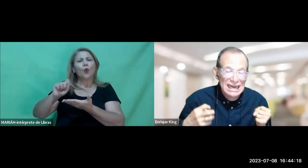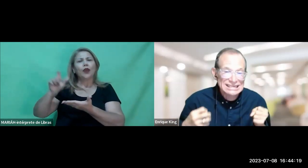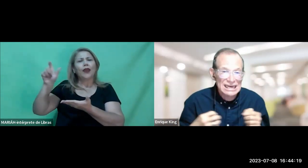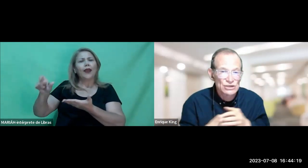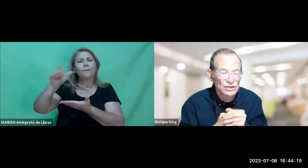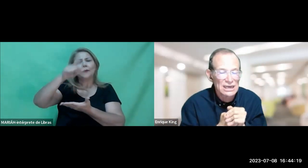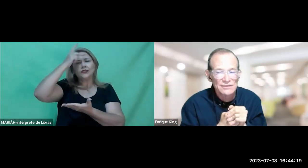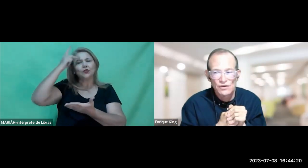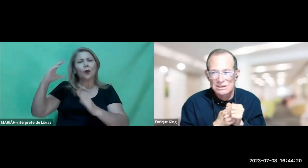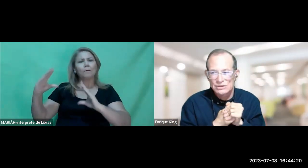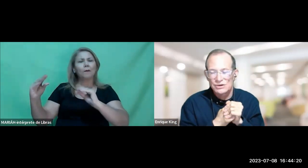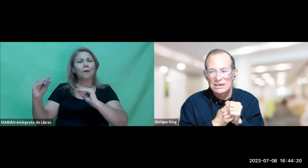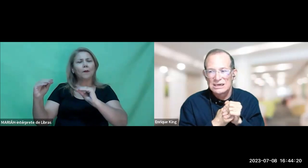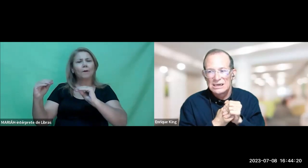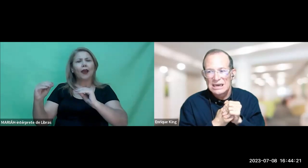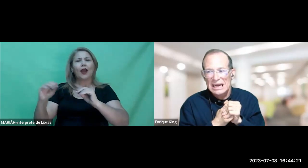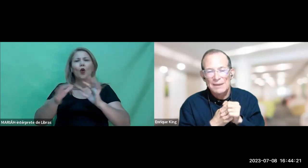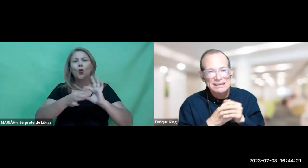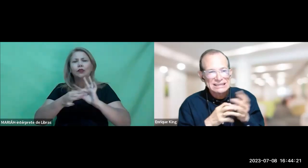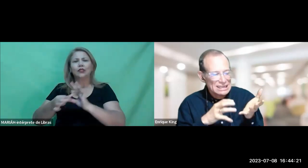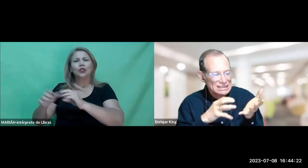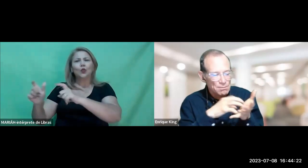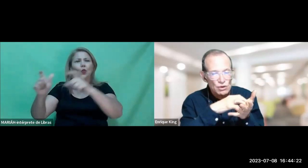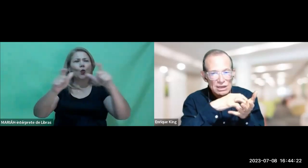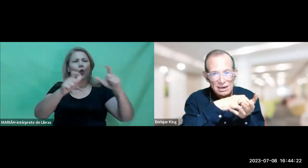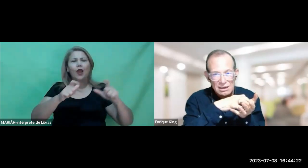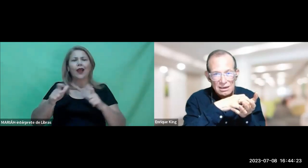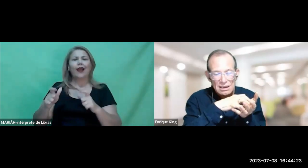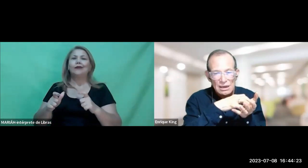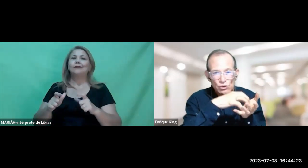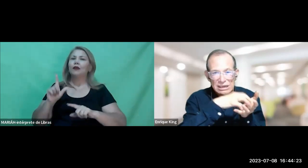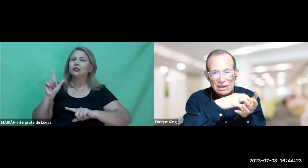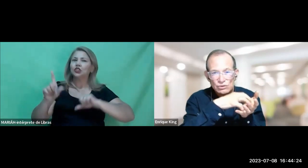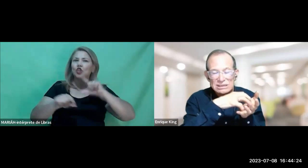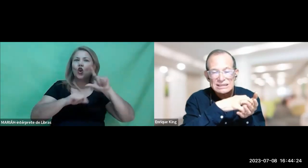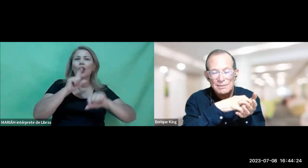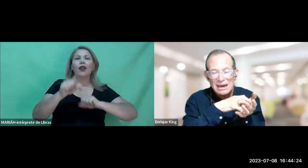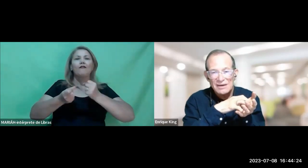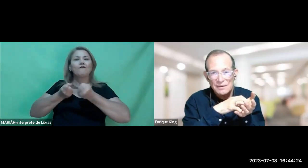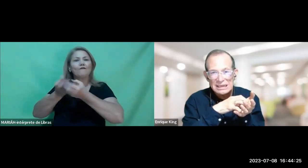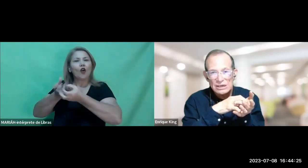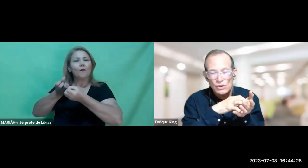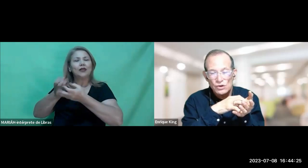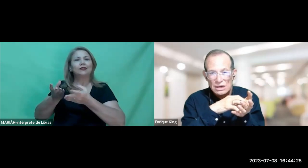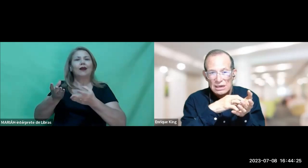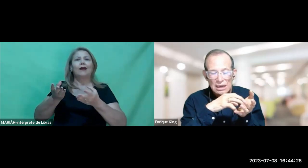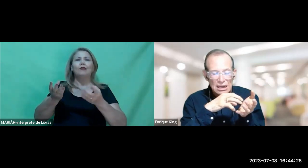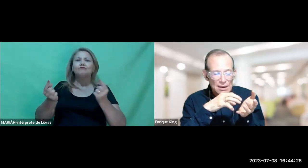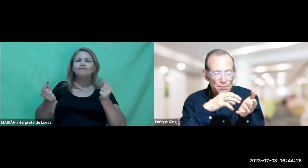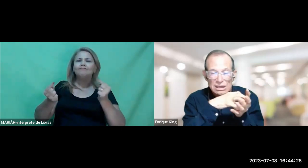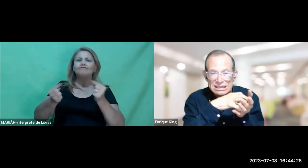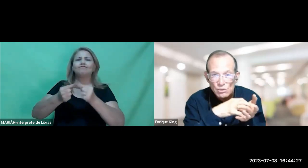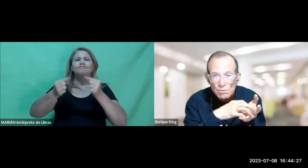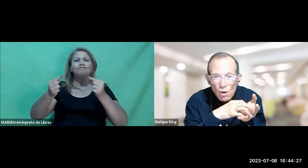yo que las selección de la información la capacidad de poder utilizar un sistema alfabético